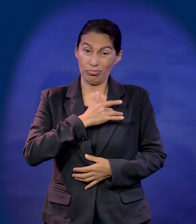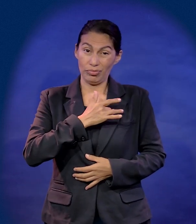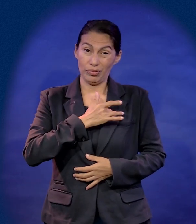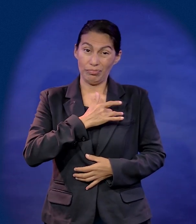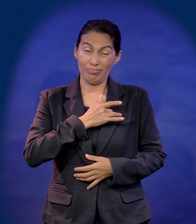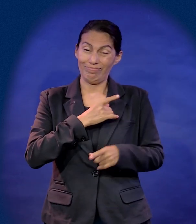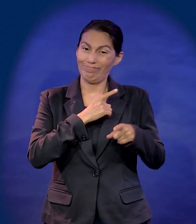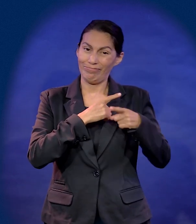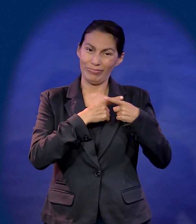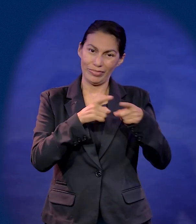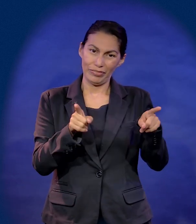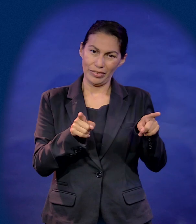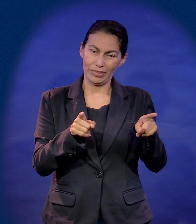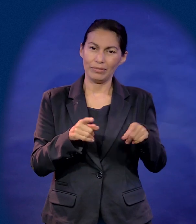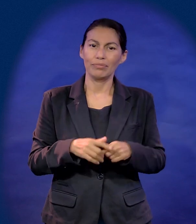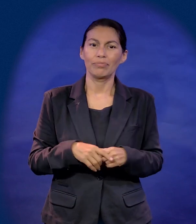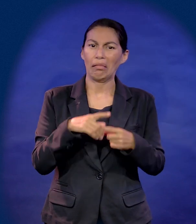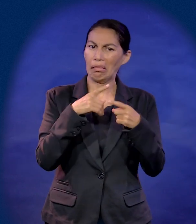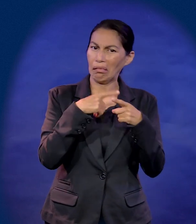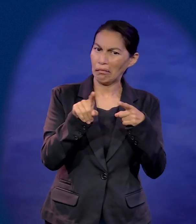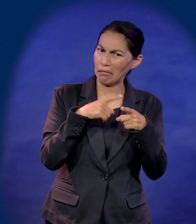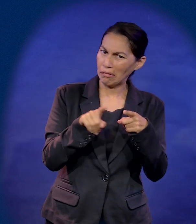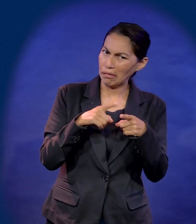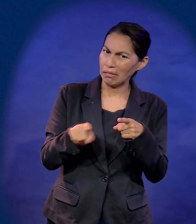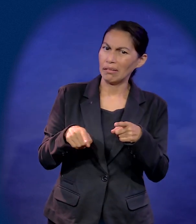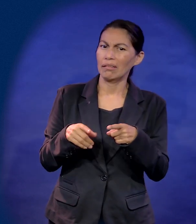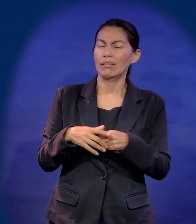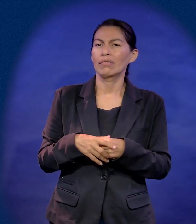carnal es enteramente otra cosa.